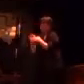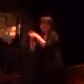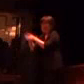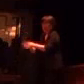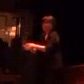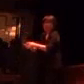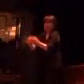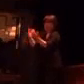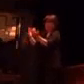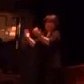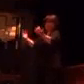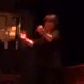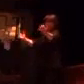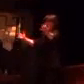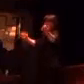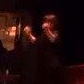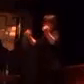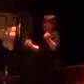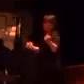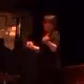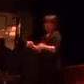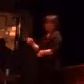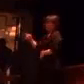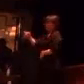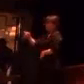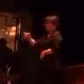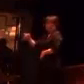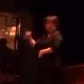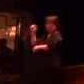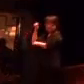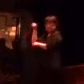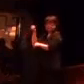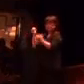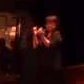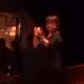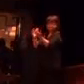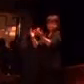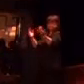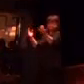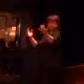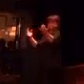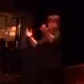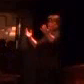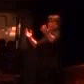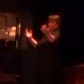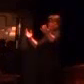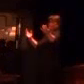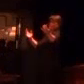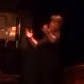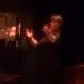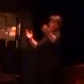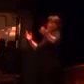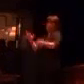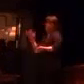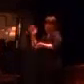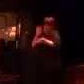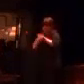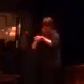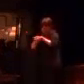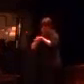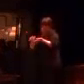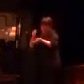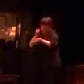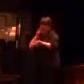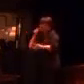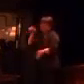に、おいでになったわけですけれども、これも取材の、余地がないほど相談してございますので、